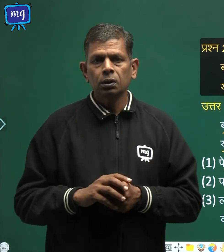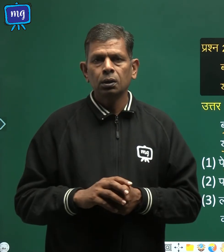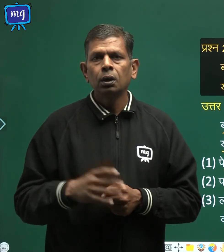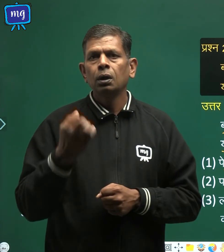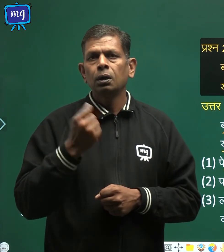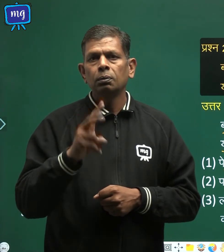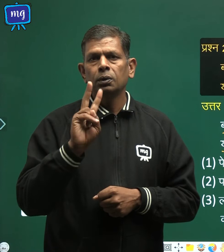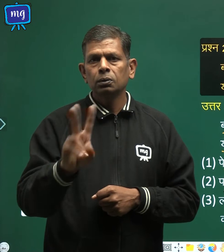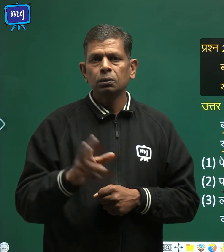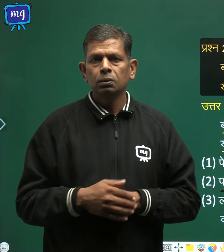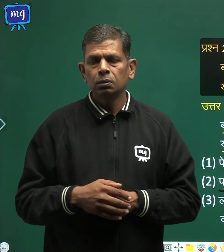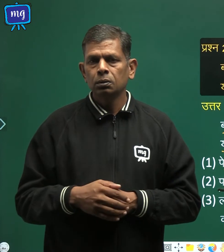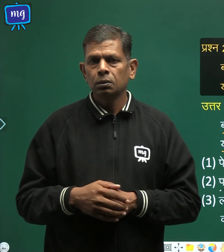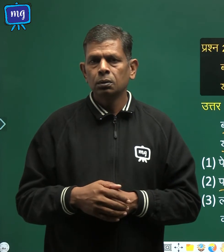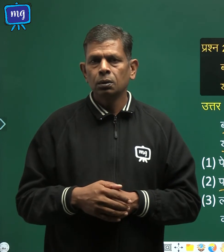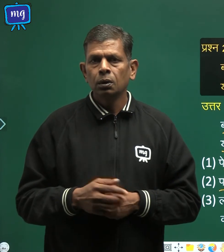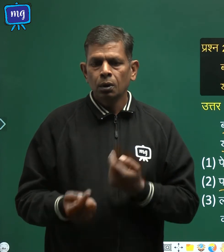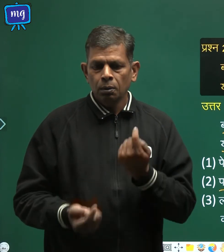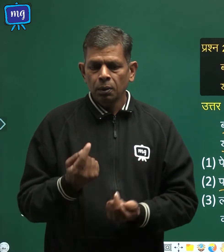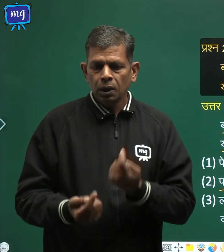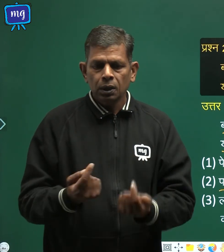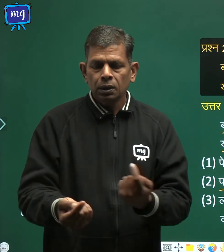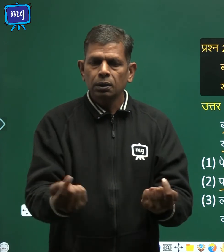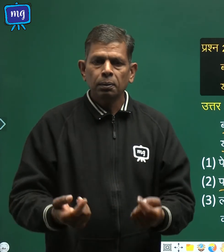नंबर 2, पार्क आदि बनाना।